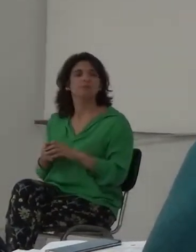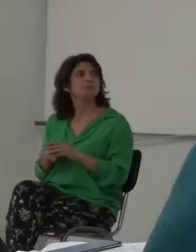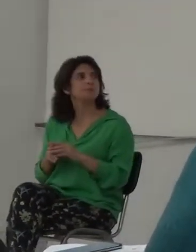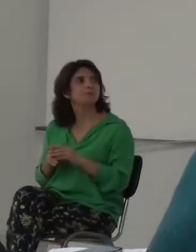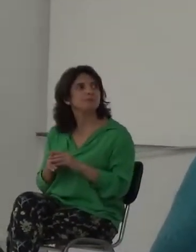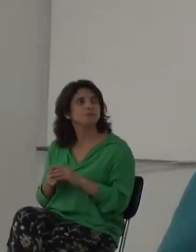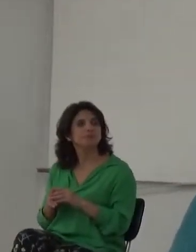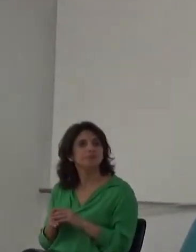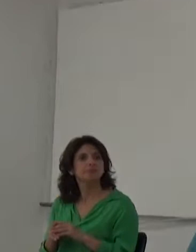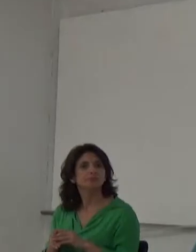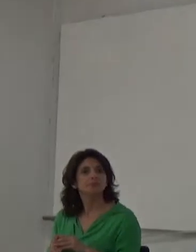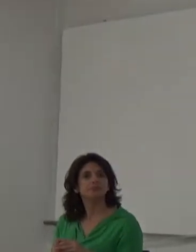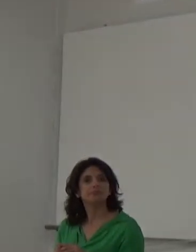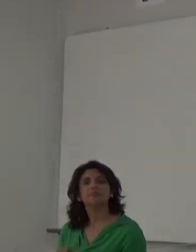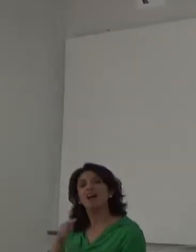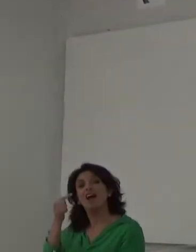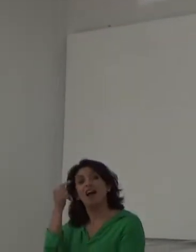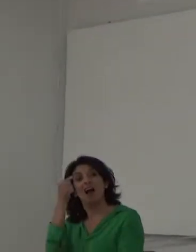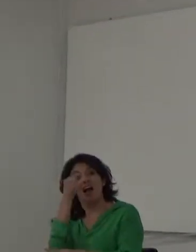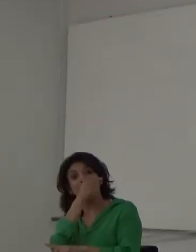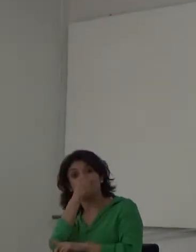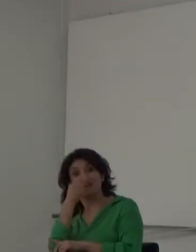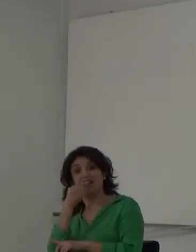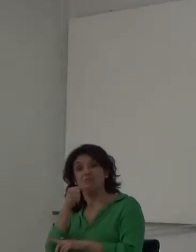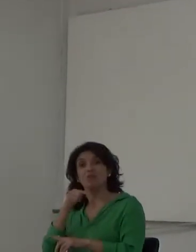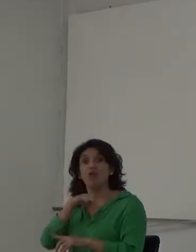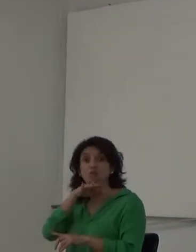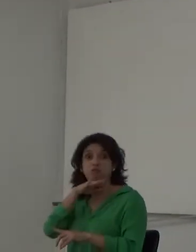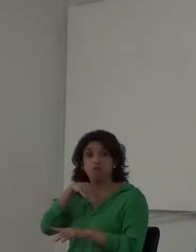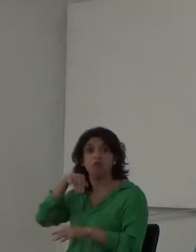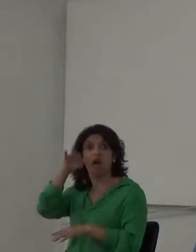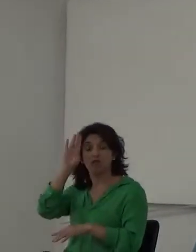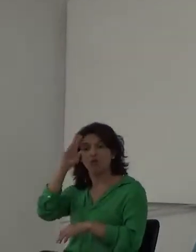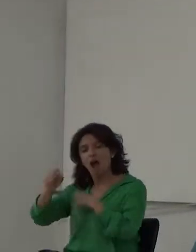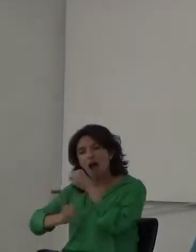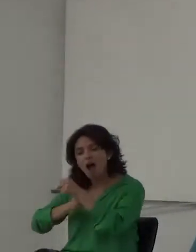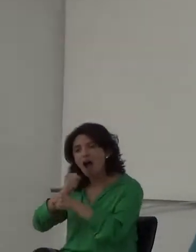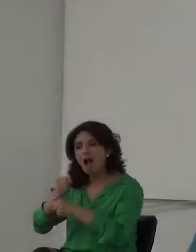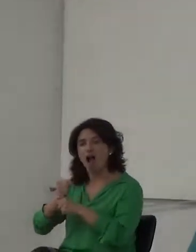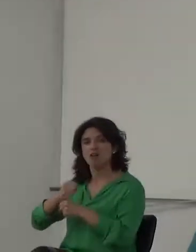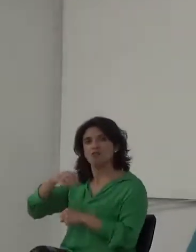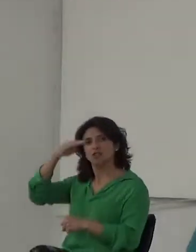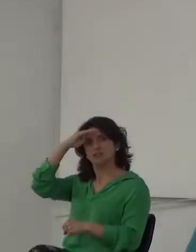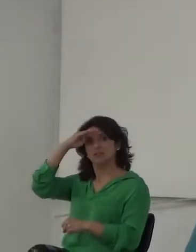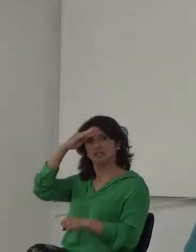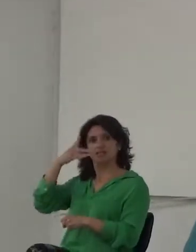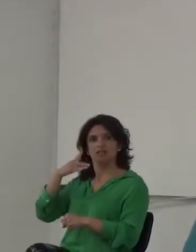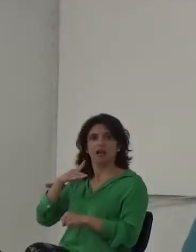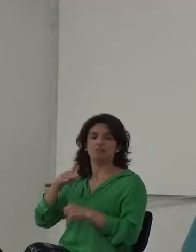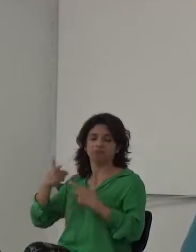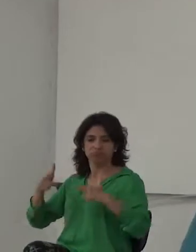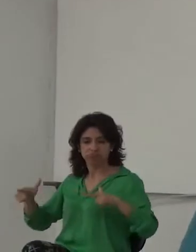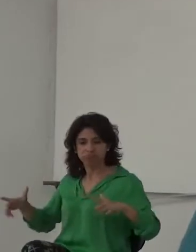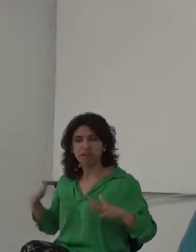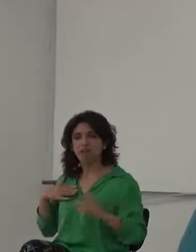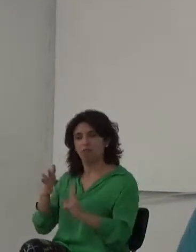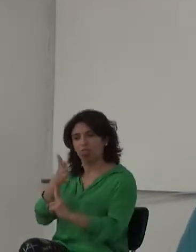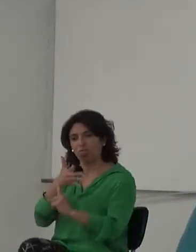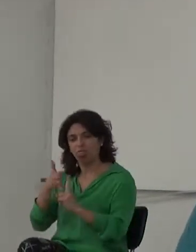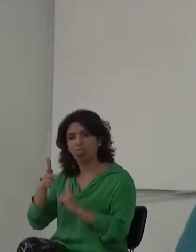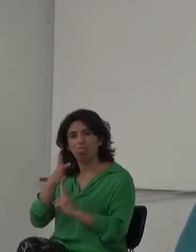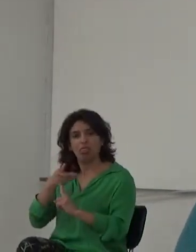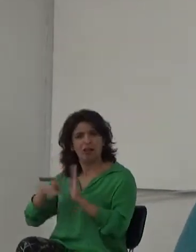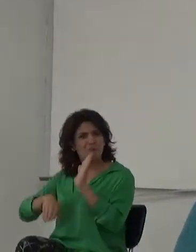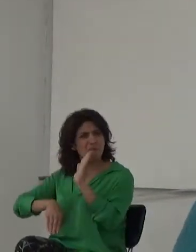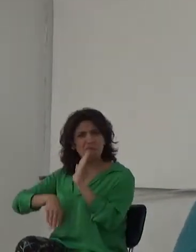En este caso, observamos que la adulta sorda, quien tiene mayor años de experiencia lingüística, tiene relatos con